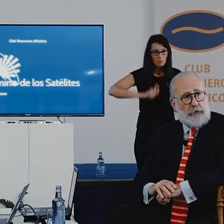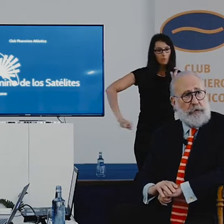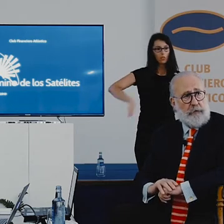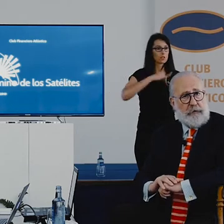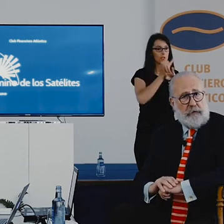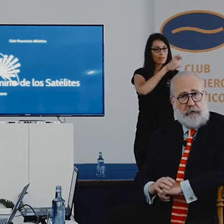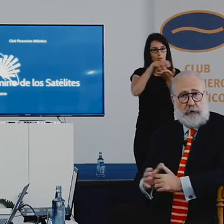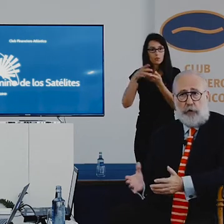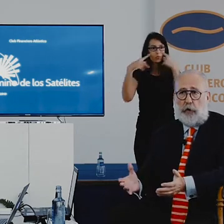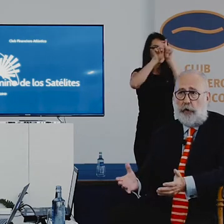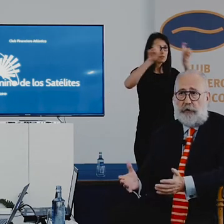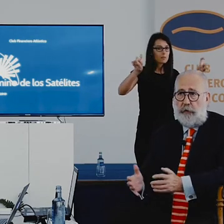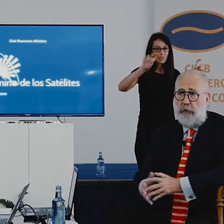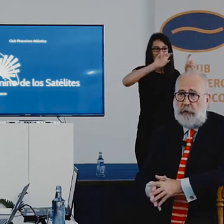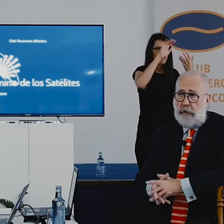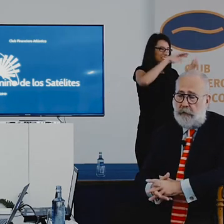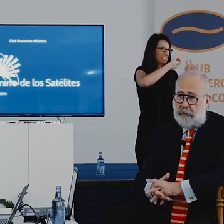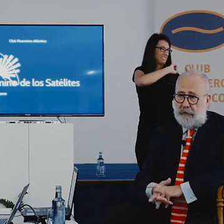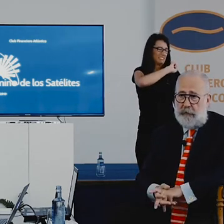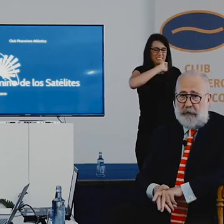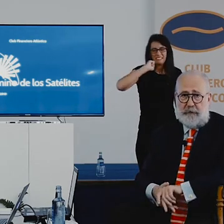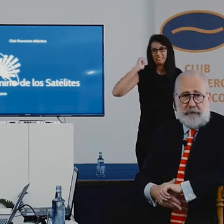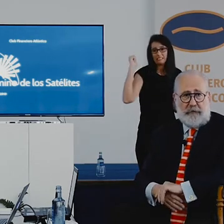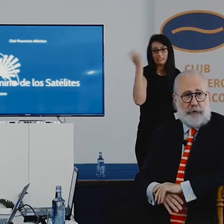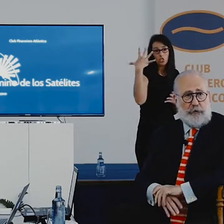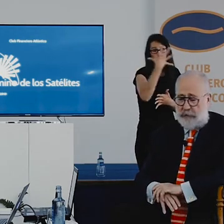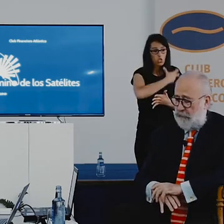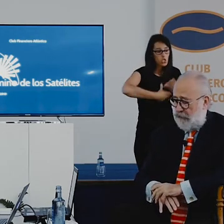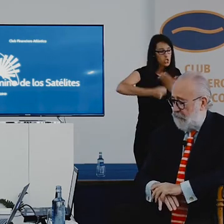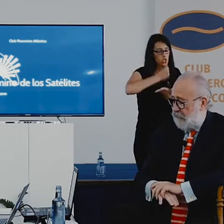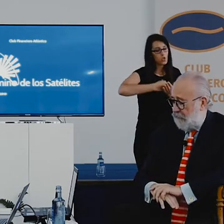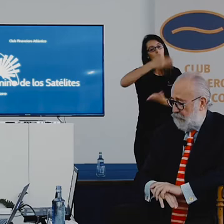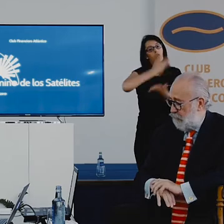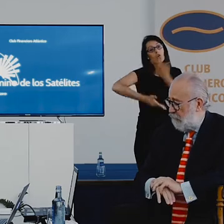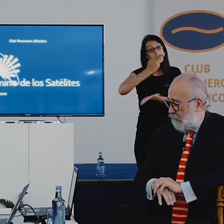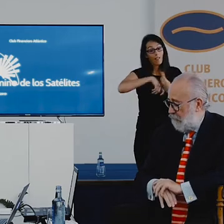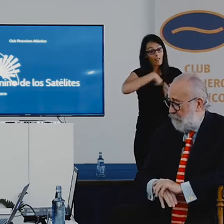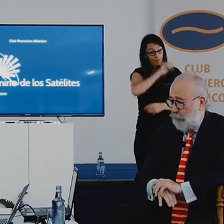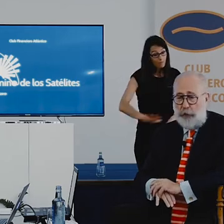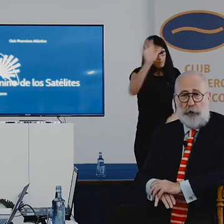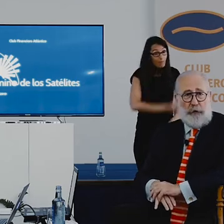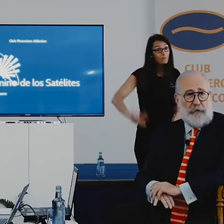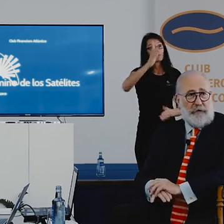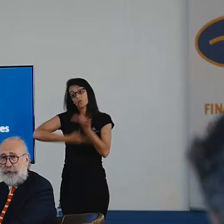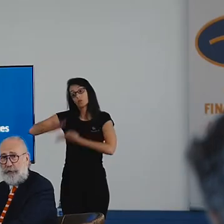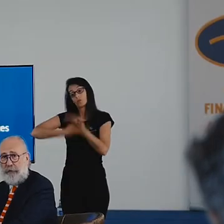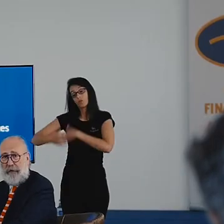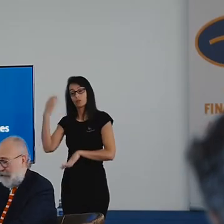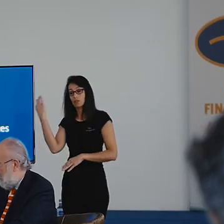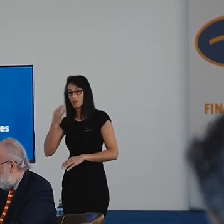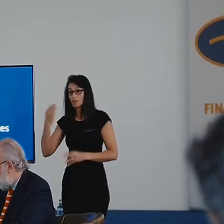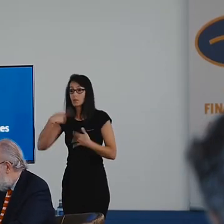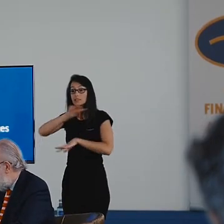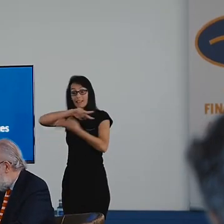administraciones, todas las empresas, en fin, todo el colectivo de este país fantástico que se llama España y en este caso de uno no menos fantástico que se